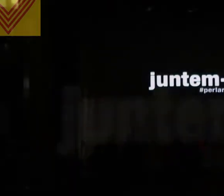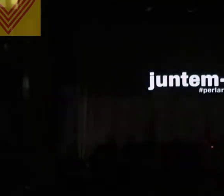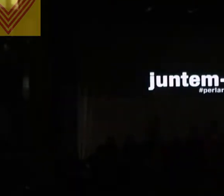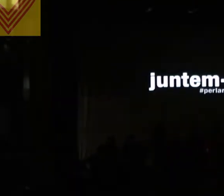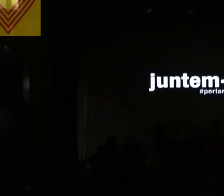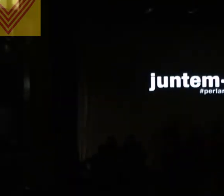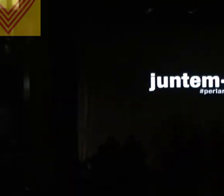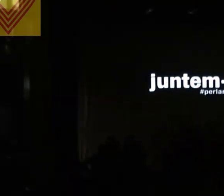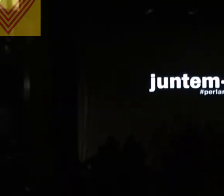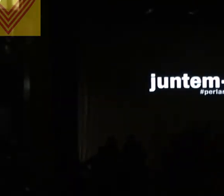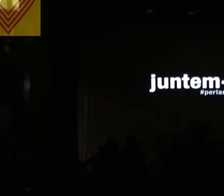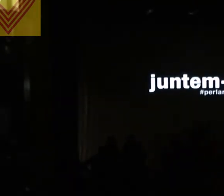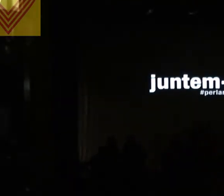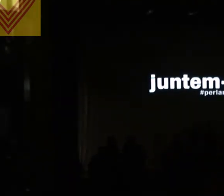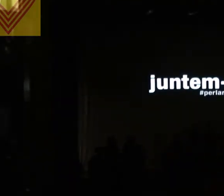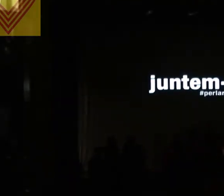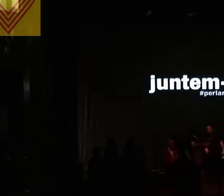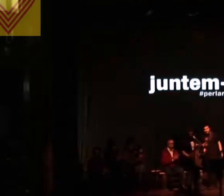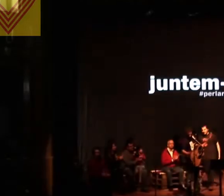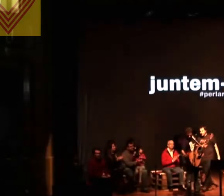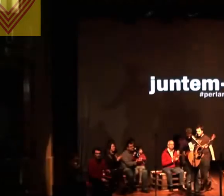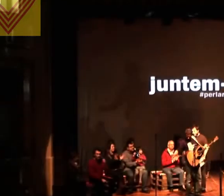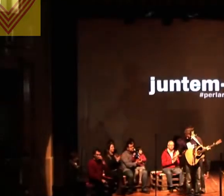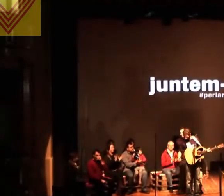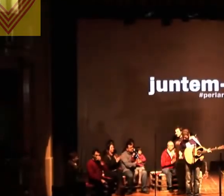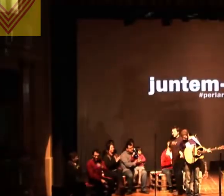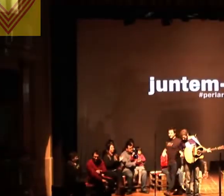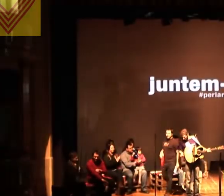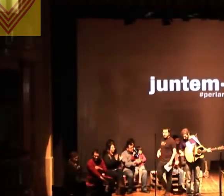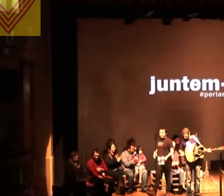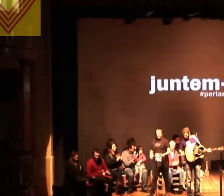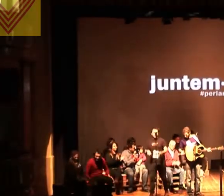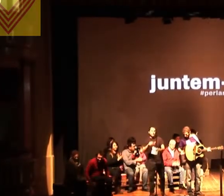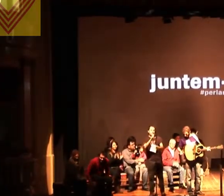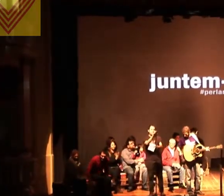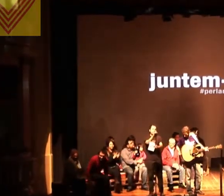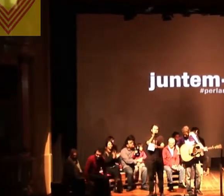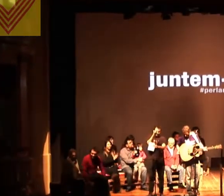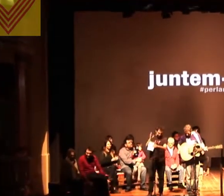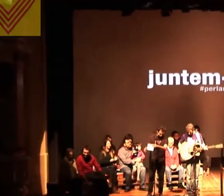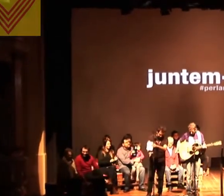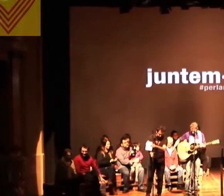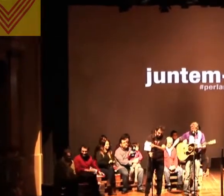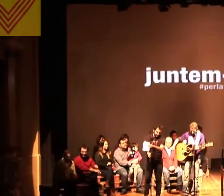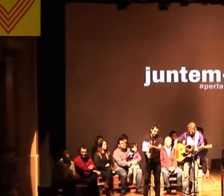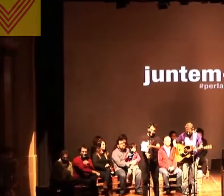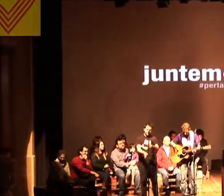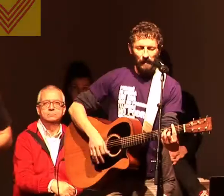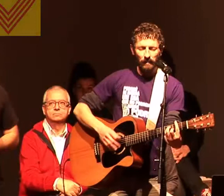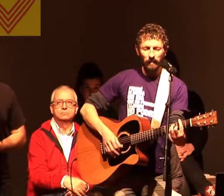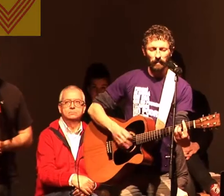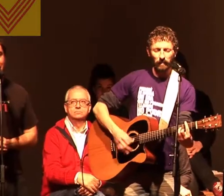El meu país no es demana, dirien xirinacs avui. Es pren, desobeint,